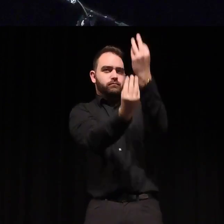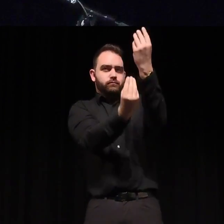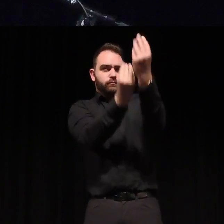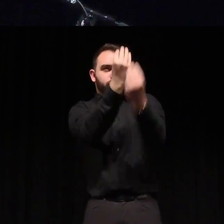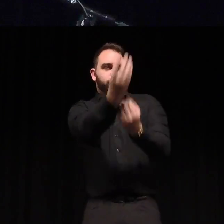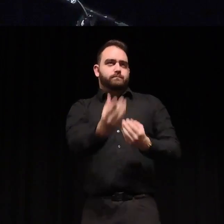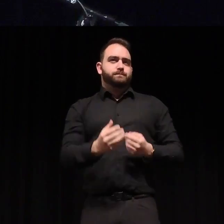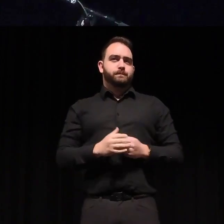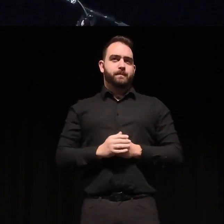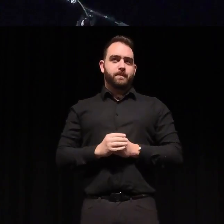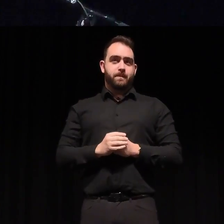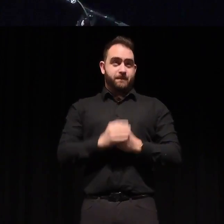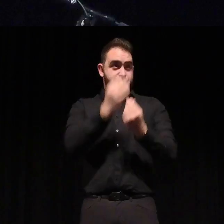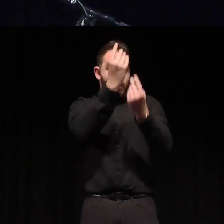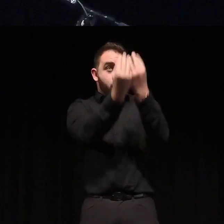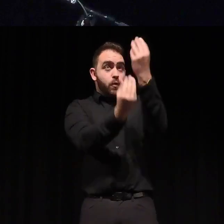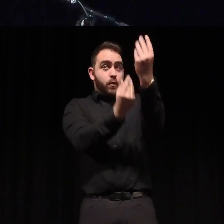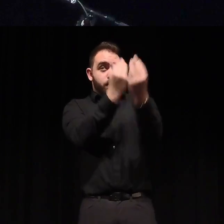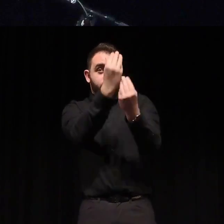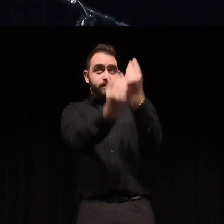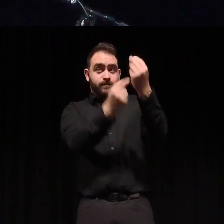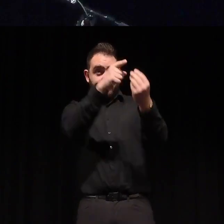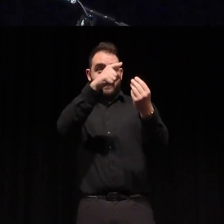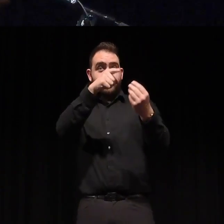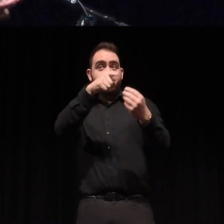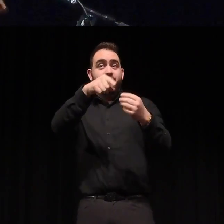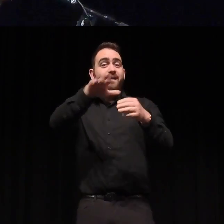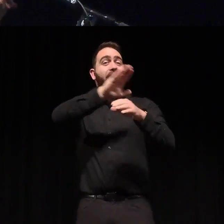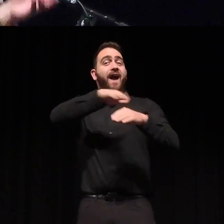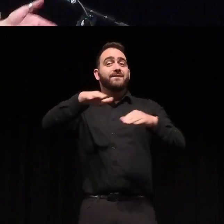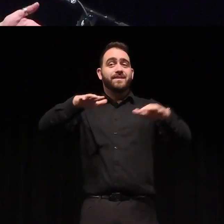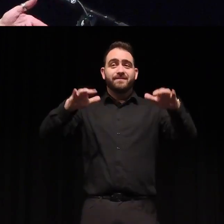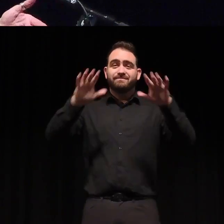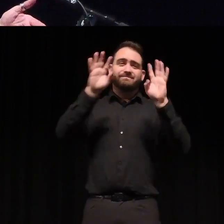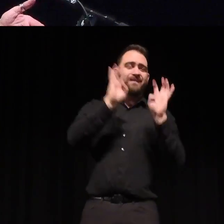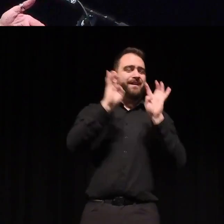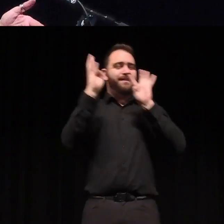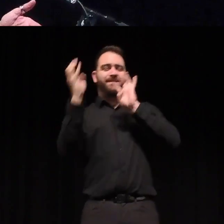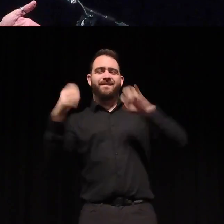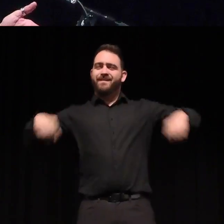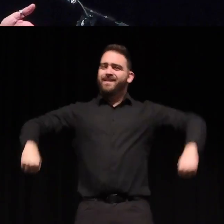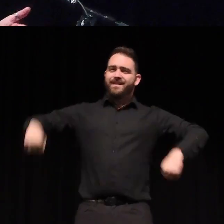Devant le feu, il y avait plein d'enfants qui jouaient, qui chantaient, qui s'amusaient.